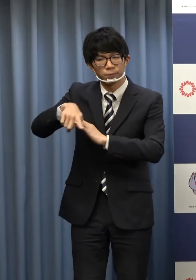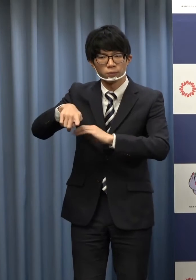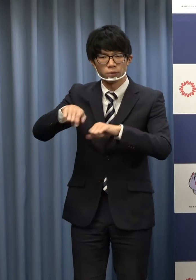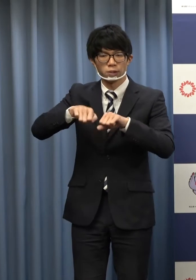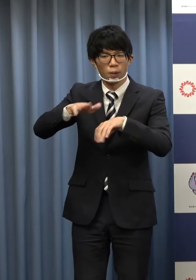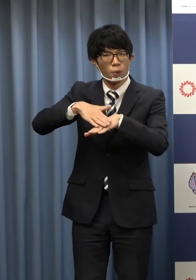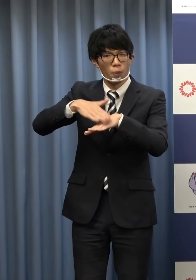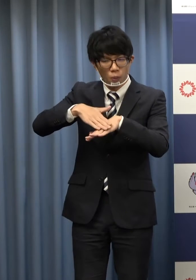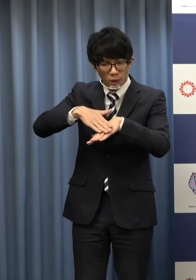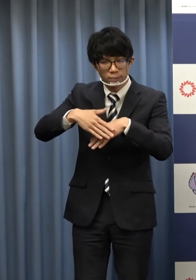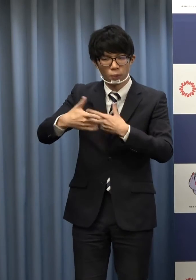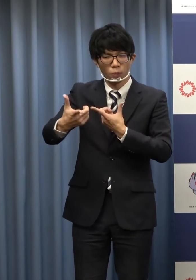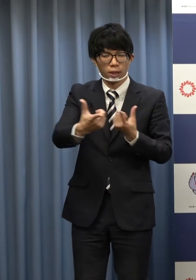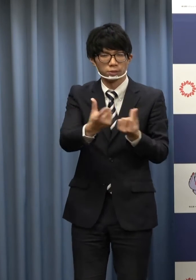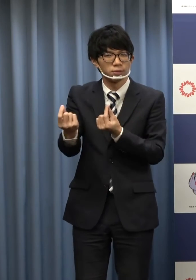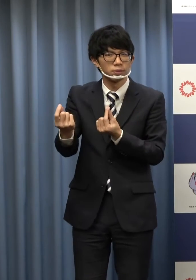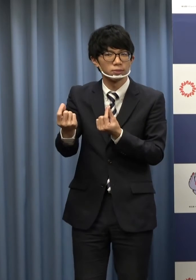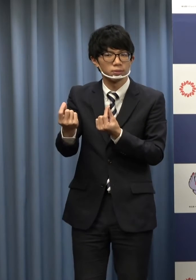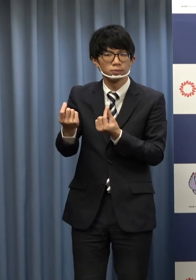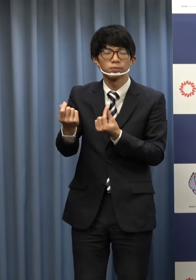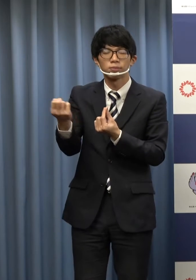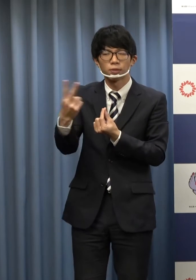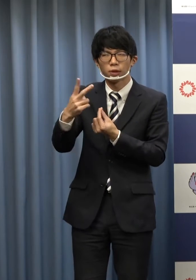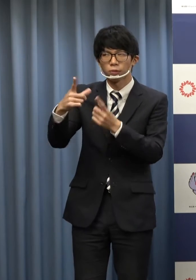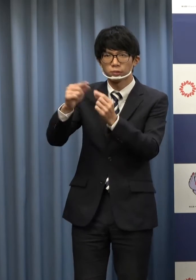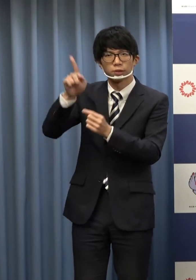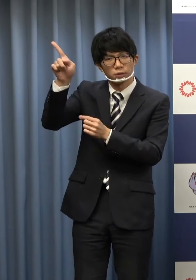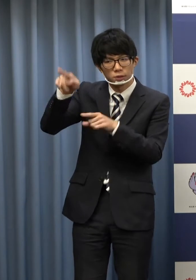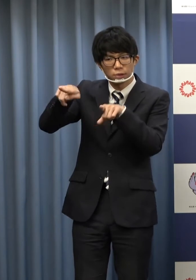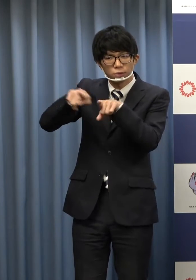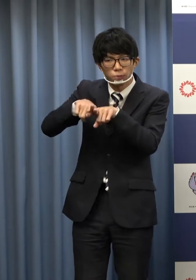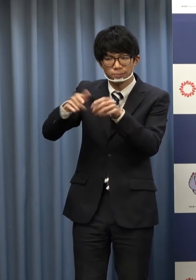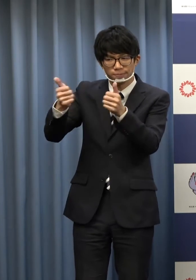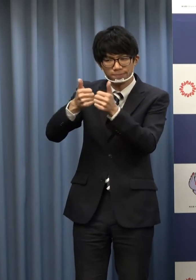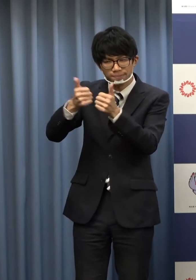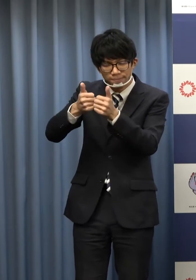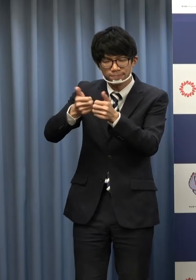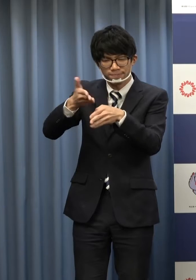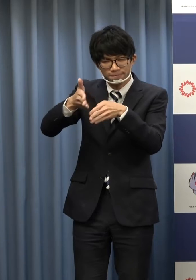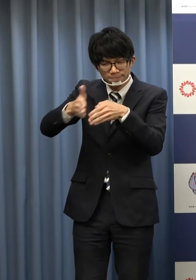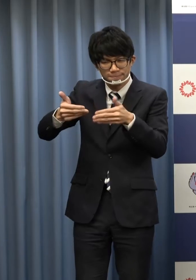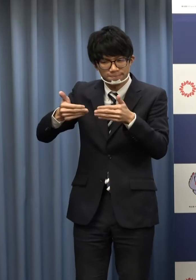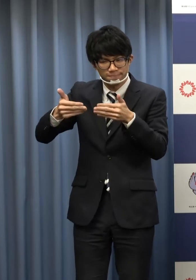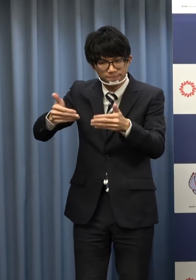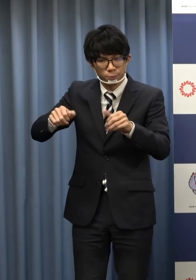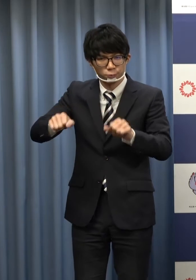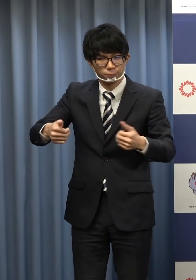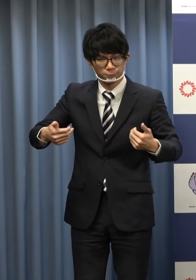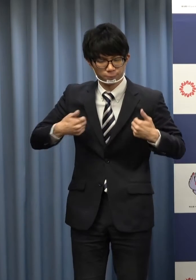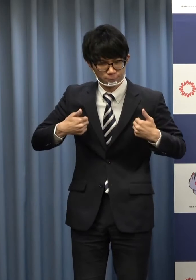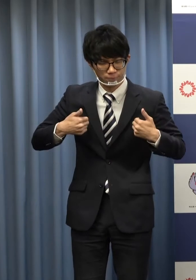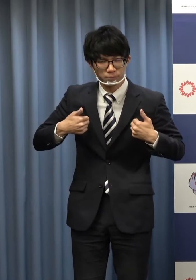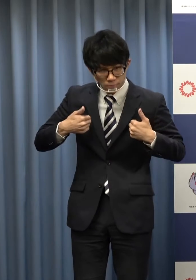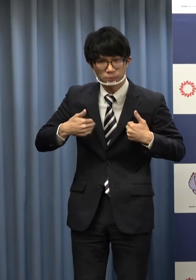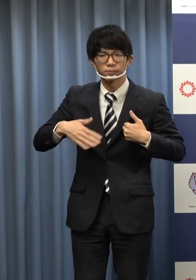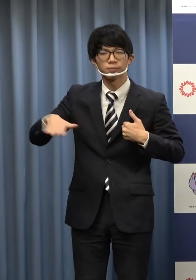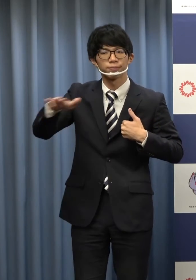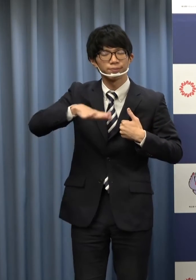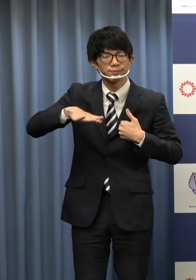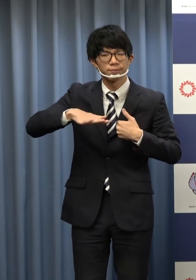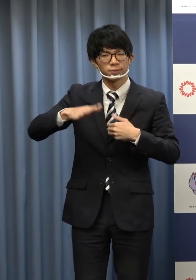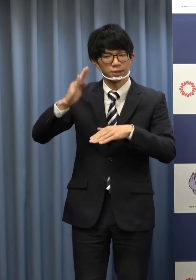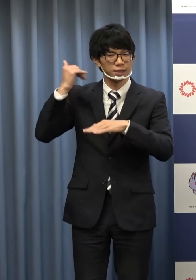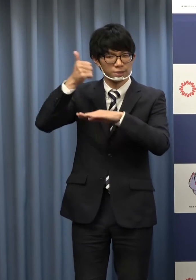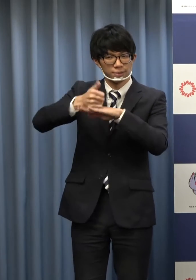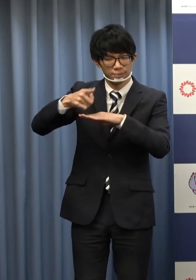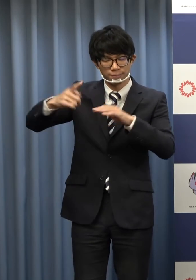も財政的な支援も含めて協議を進めていくと、こういったことが本日合意をされたところであります